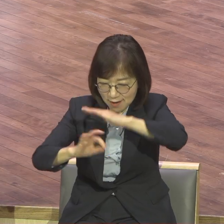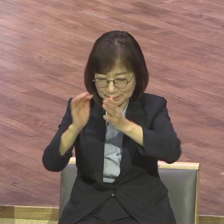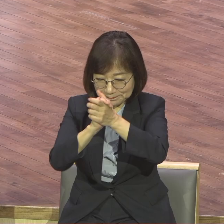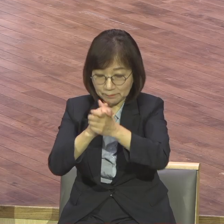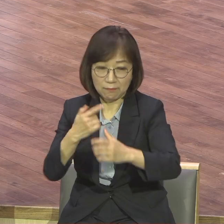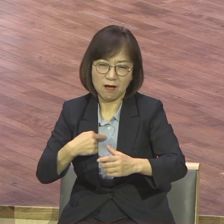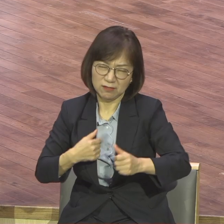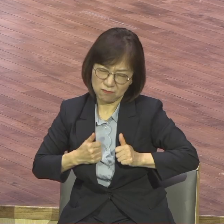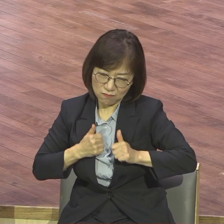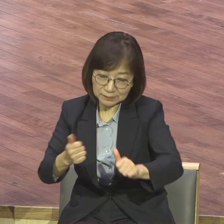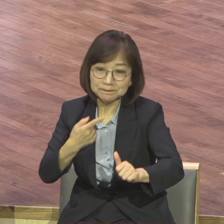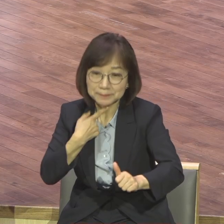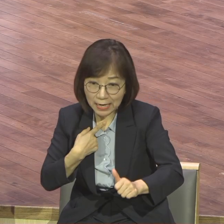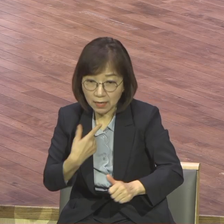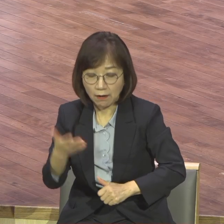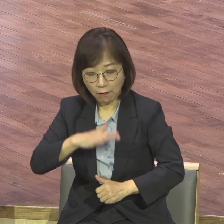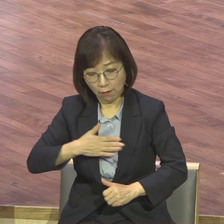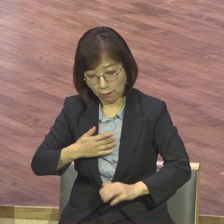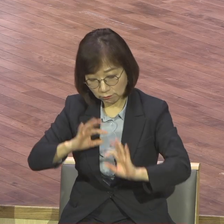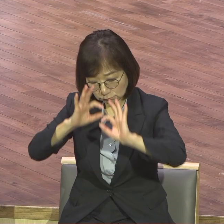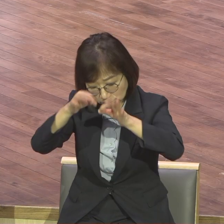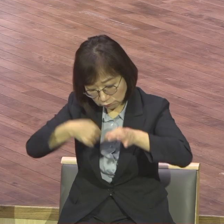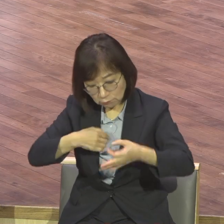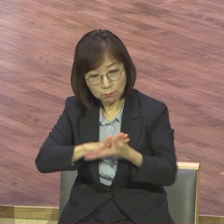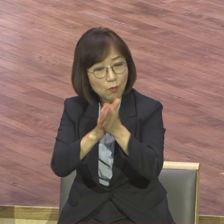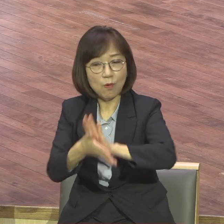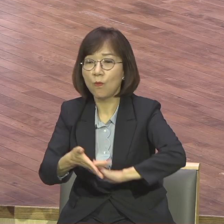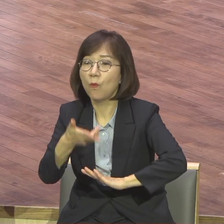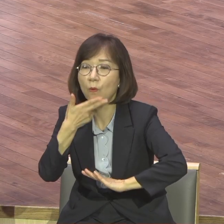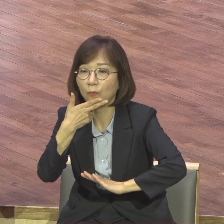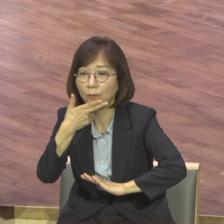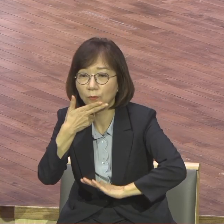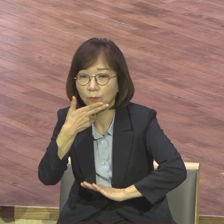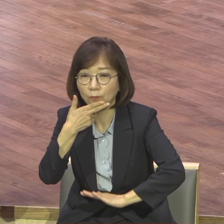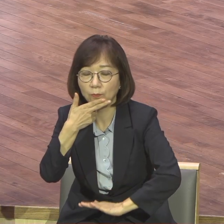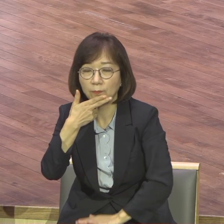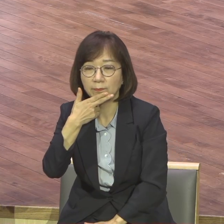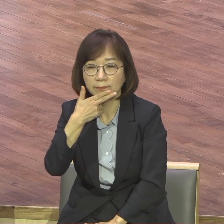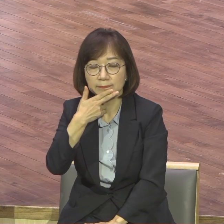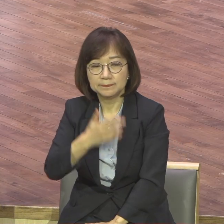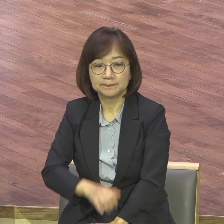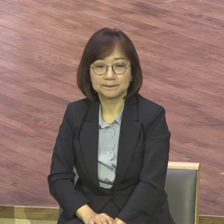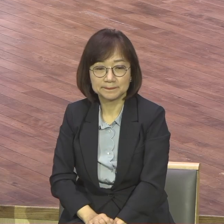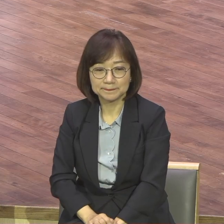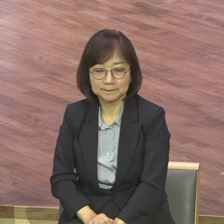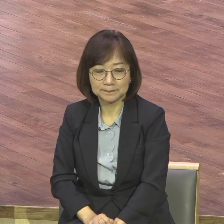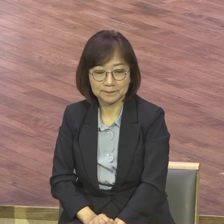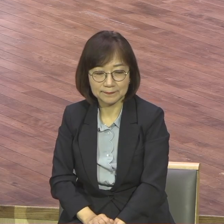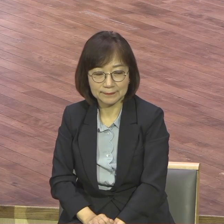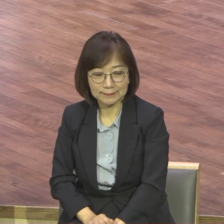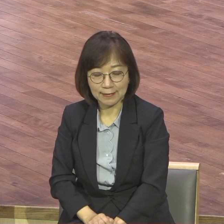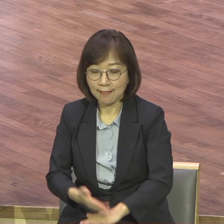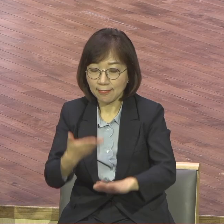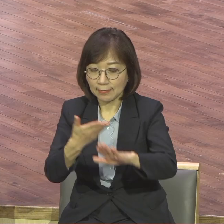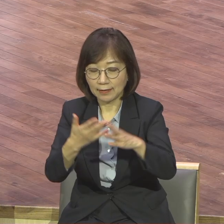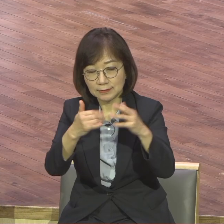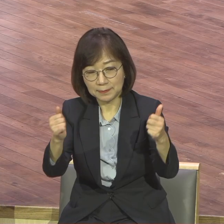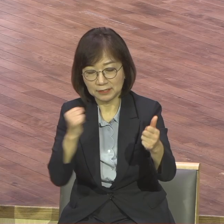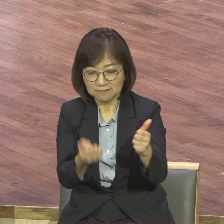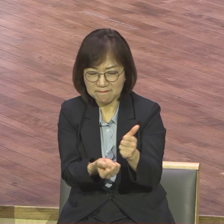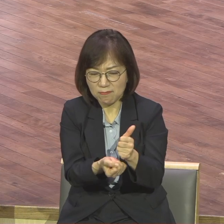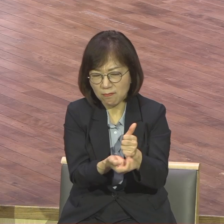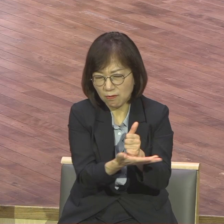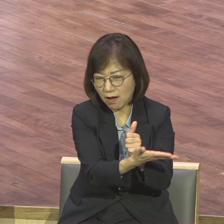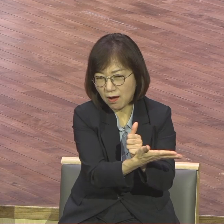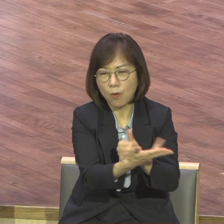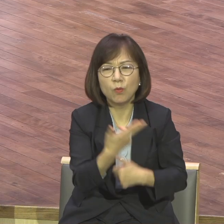없었어요. 이상하지요. 변화가 없어. 변화가 남들에게 영향을 줄 만한 능력도 없고